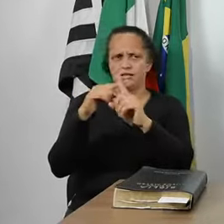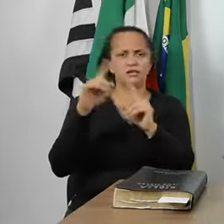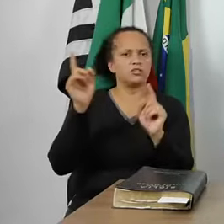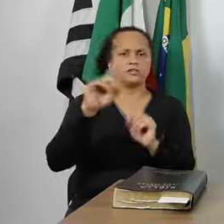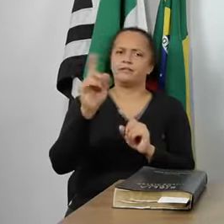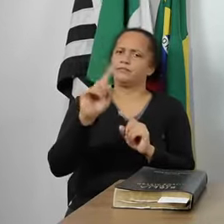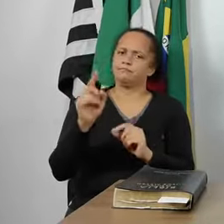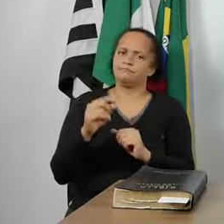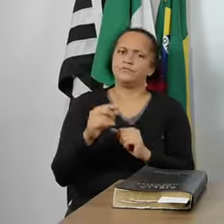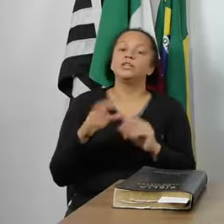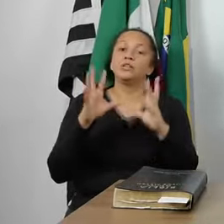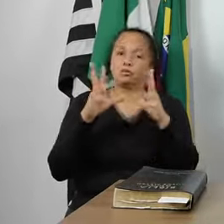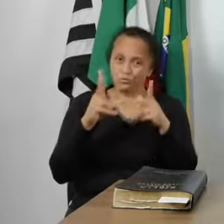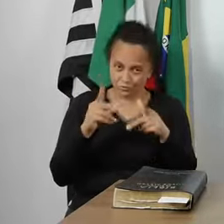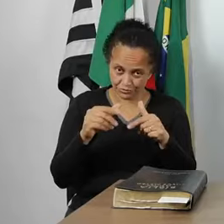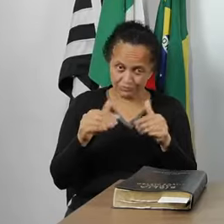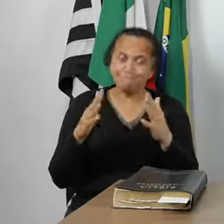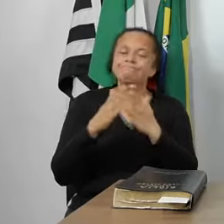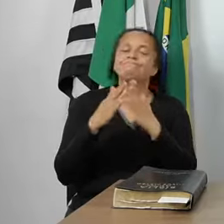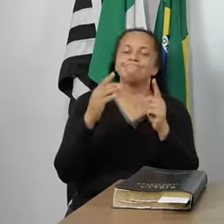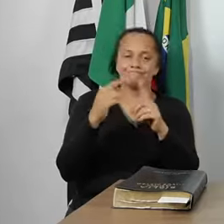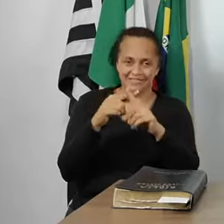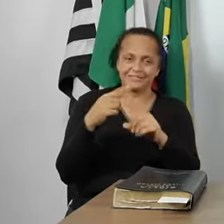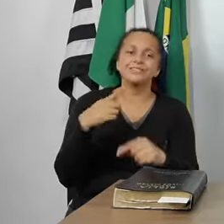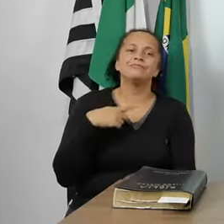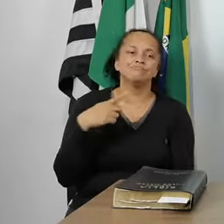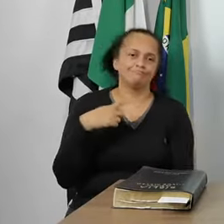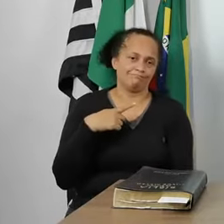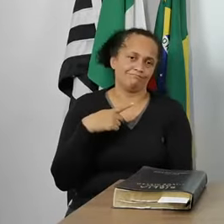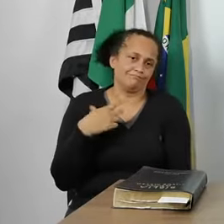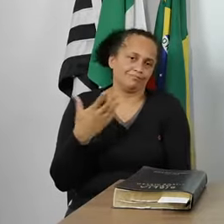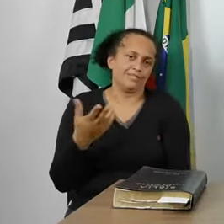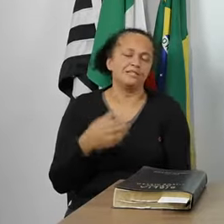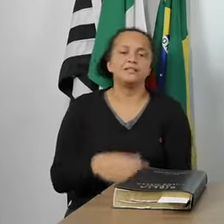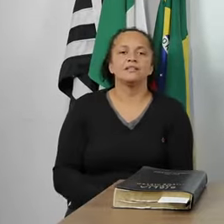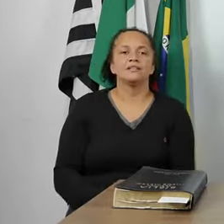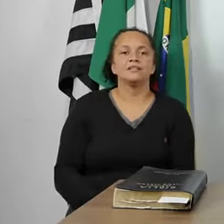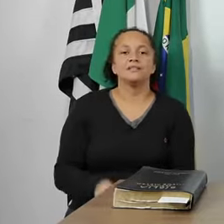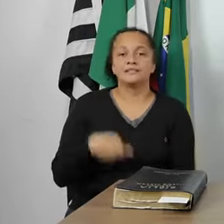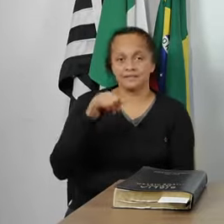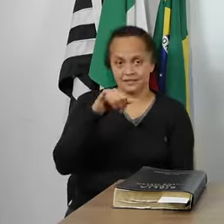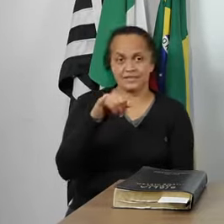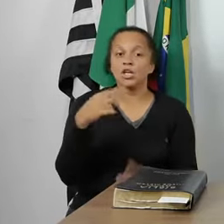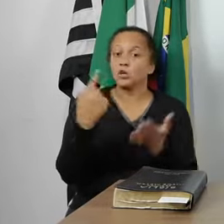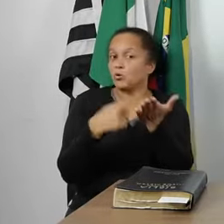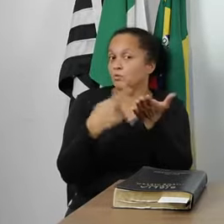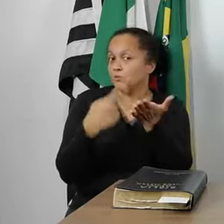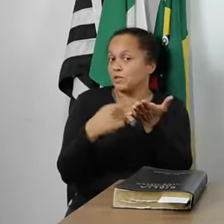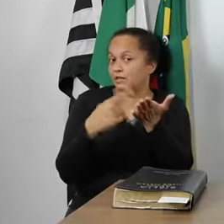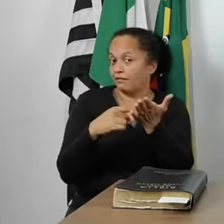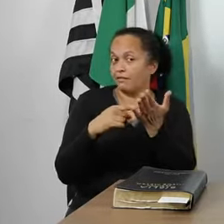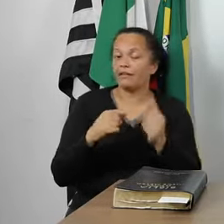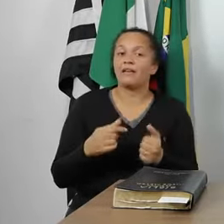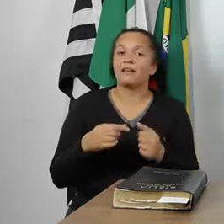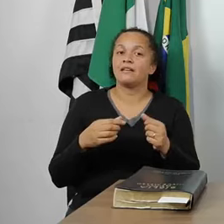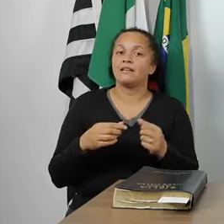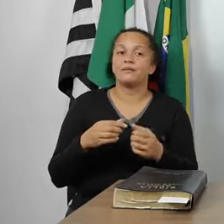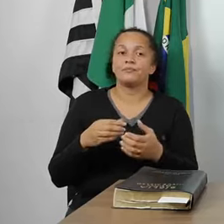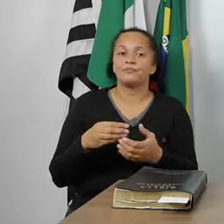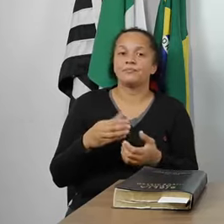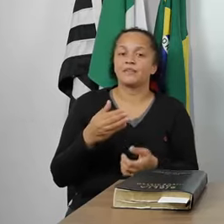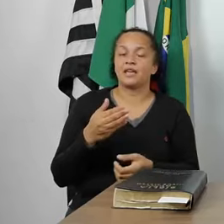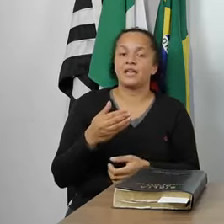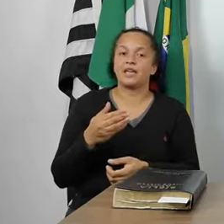todas as igrejas locais vivenciam isso, né? Se marcar um jantar, se tivéssemos tido um jantar no Dia